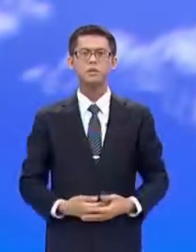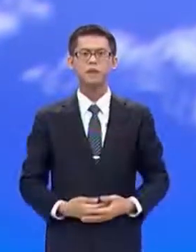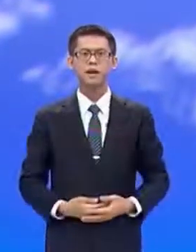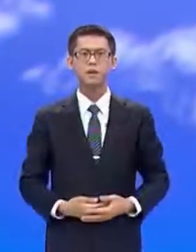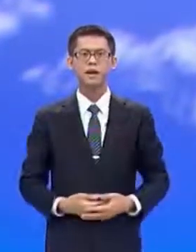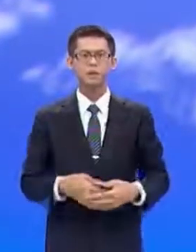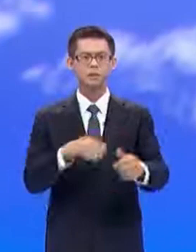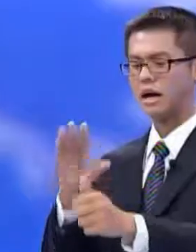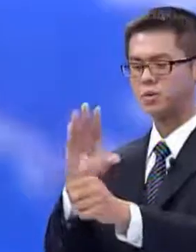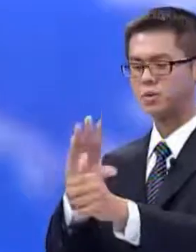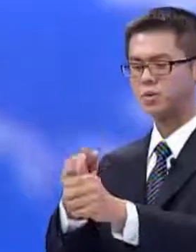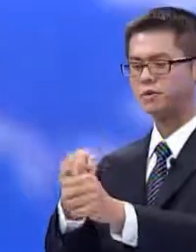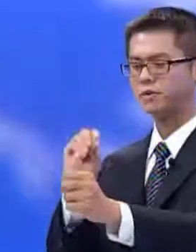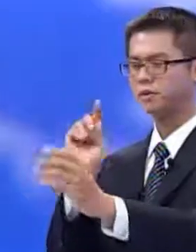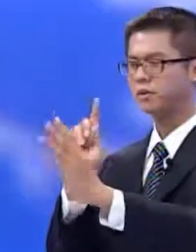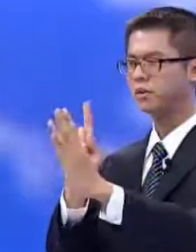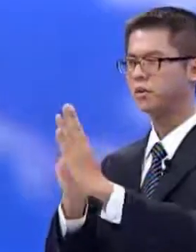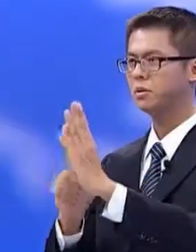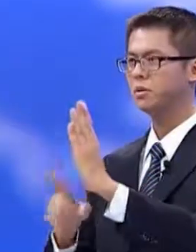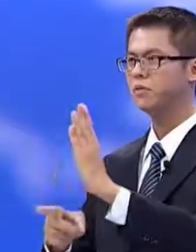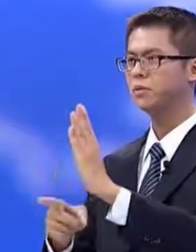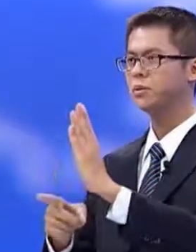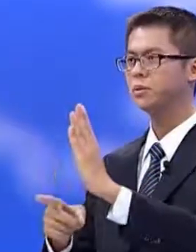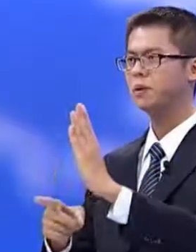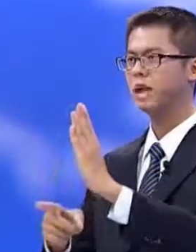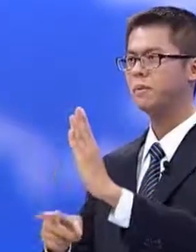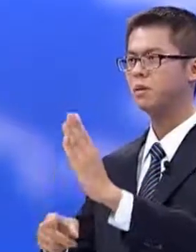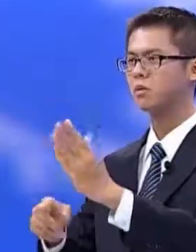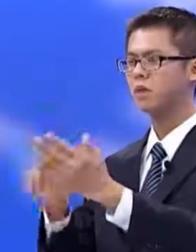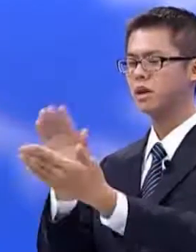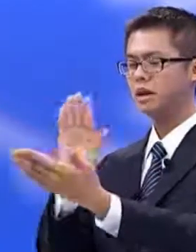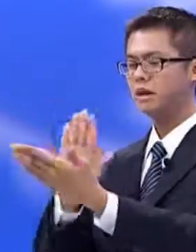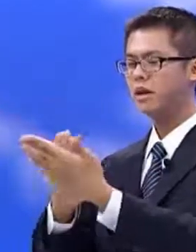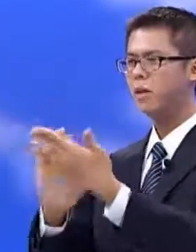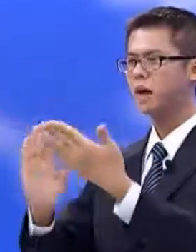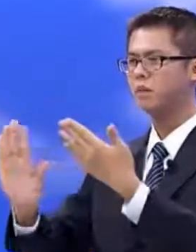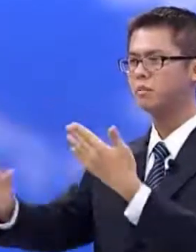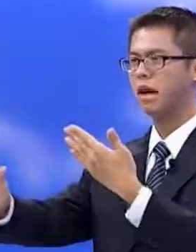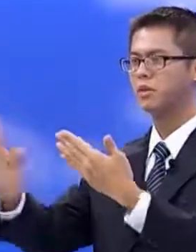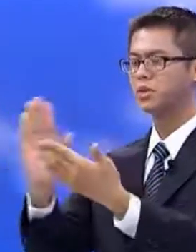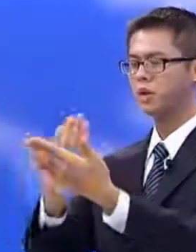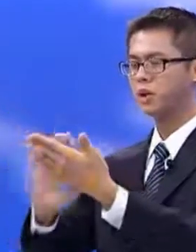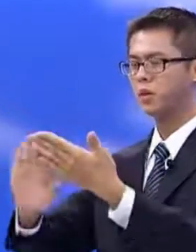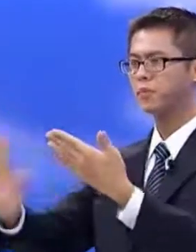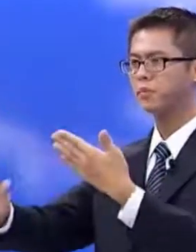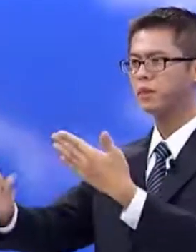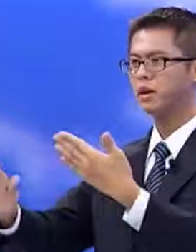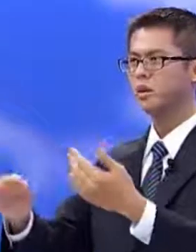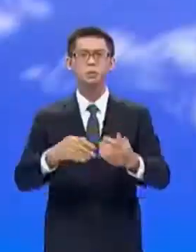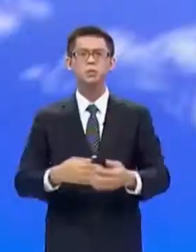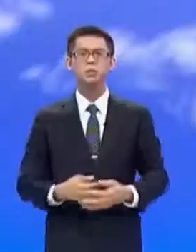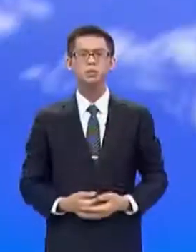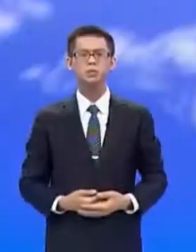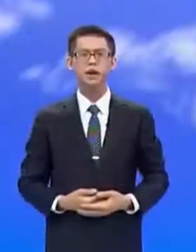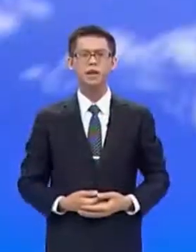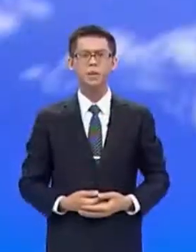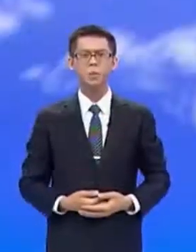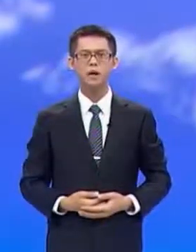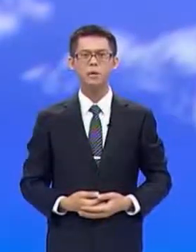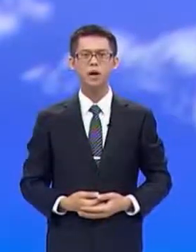法的话，我们打学佛，用学佛动作来表示，内外我们打之后，所以语法内外的话，